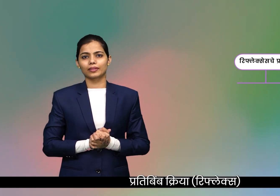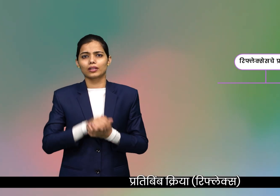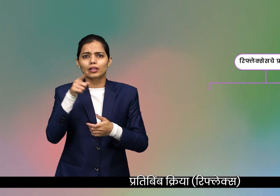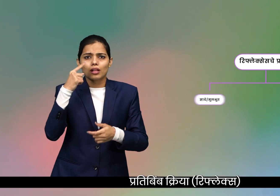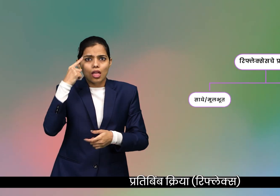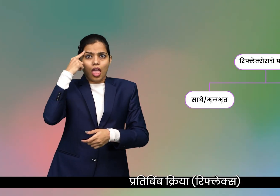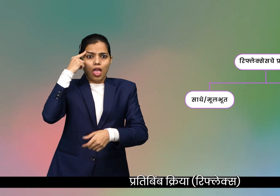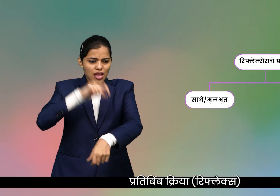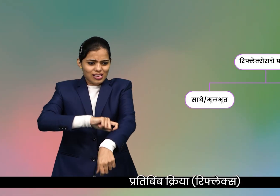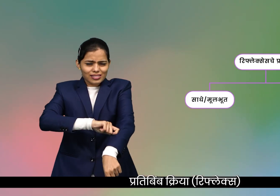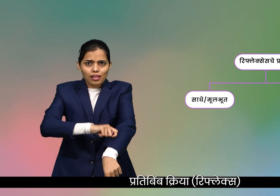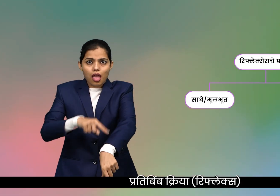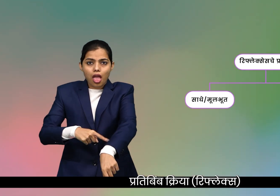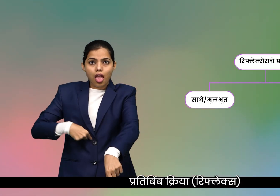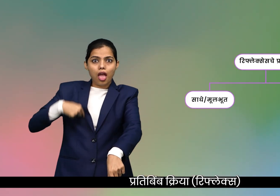प्रतिबिंब क्रिया रिफ्लेक्स